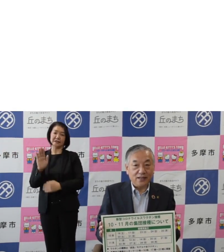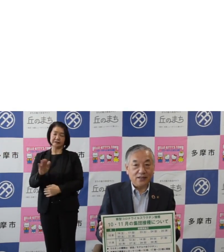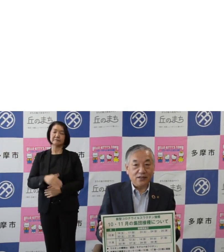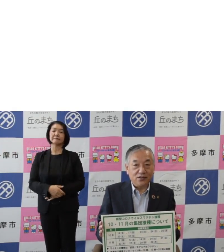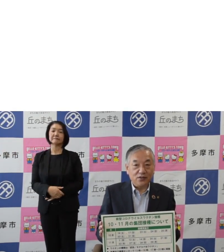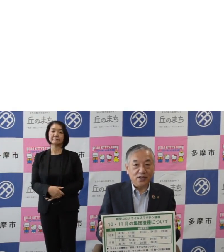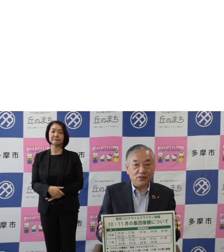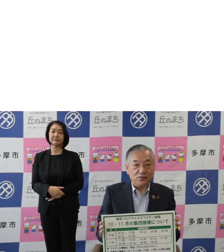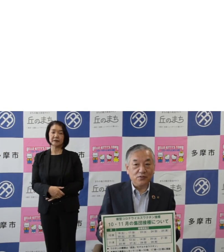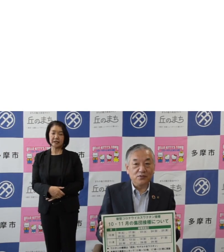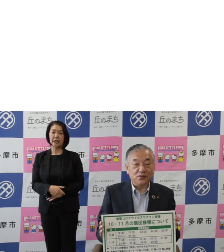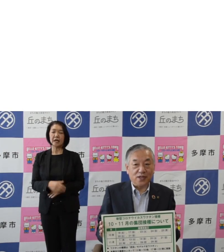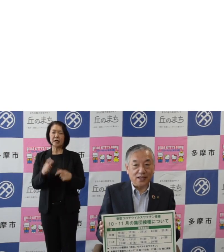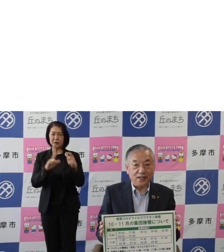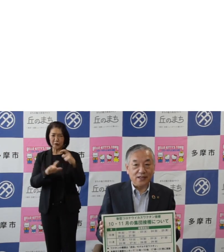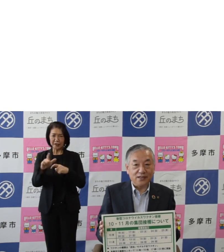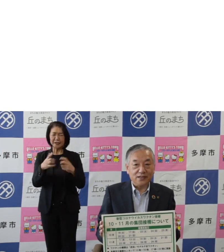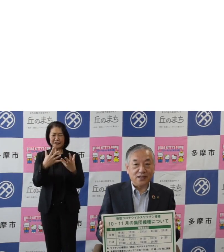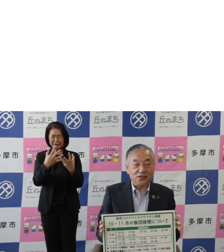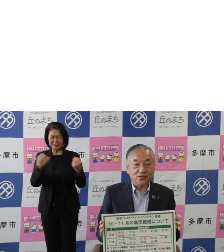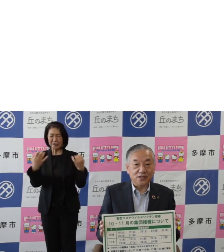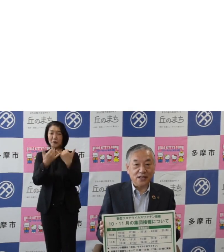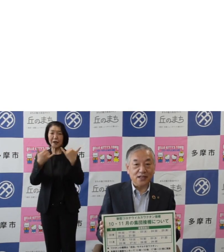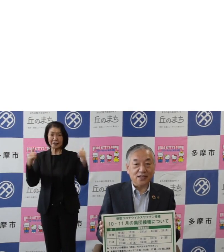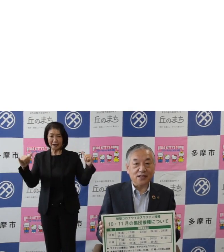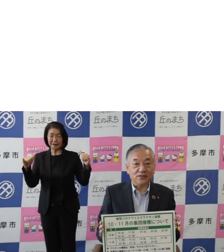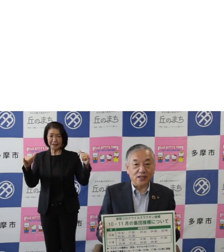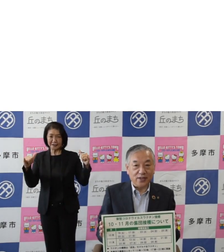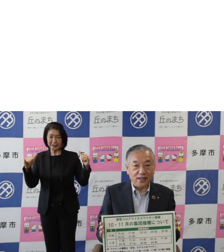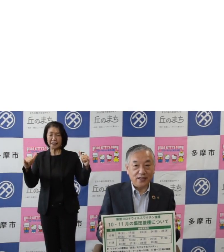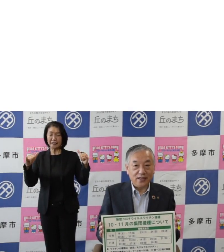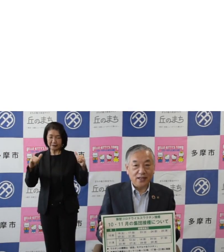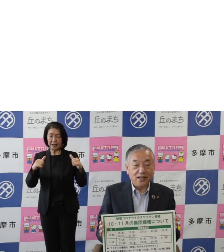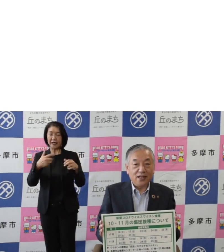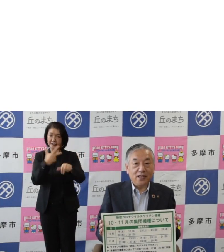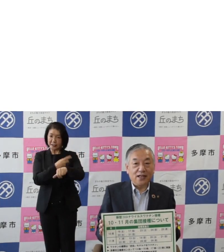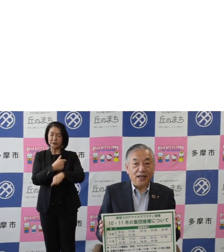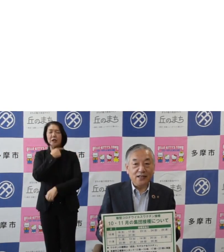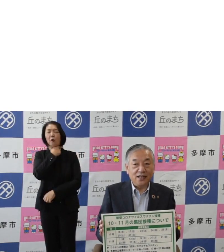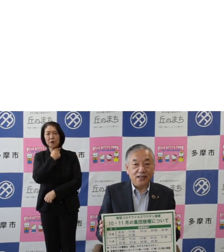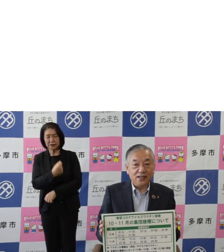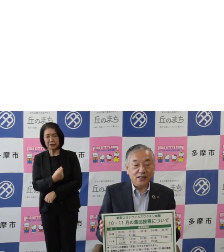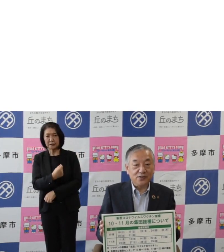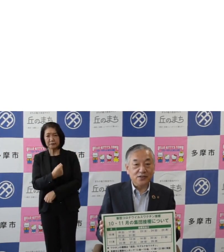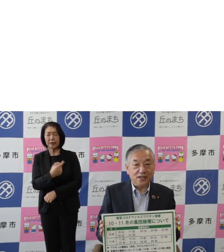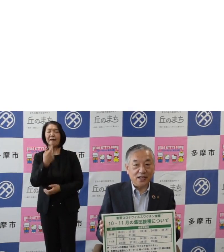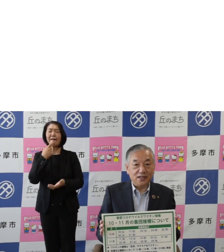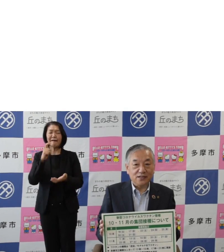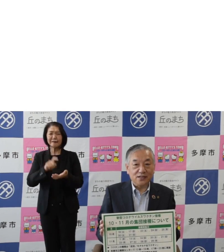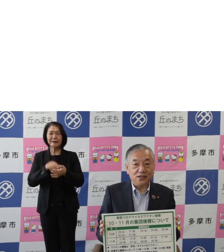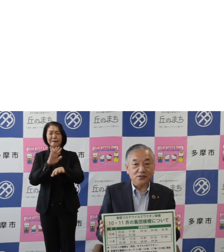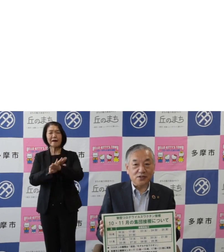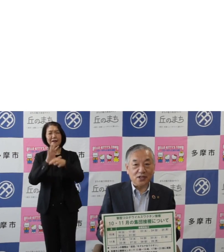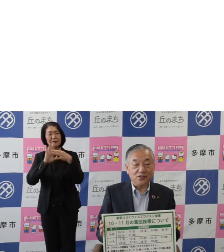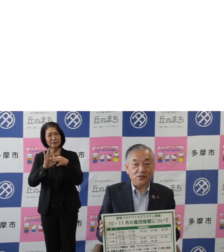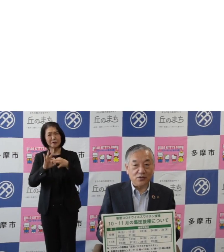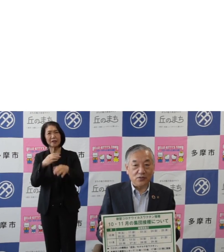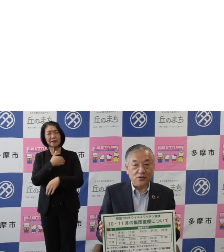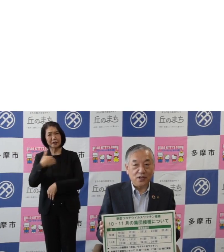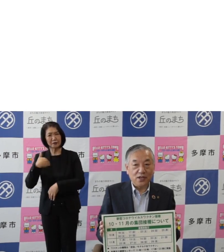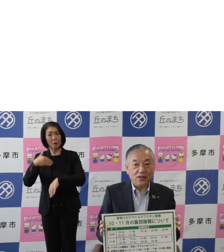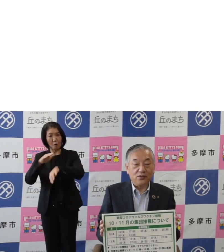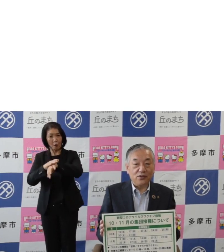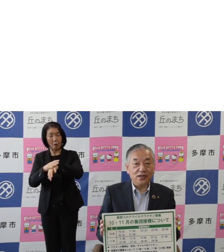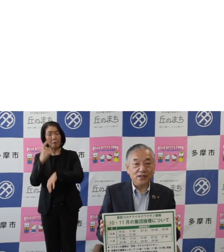また、より多くの方に接種していただくため、簡易的な手続きで接種できる